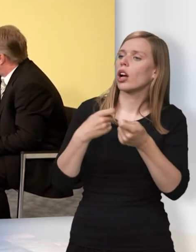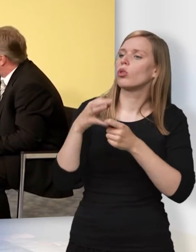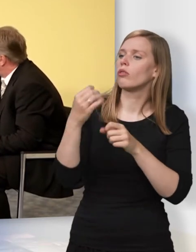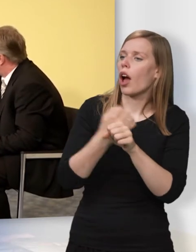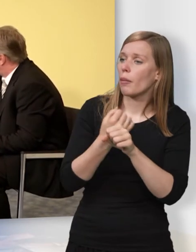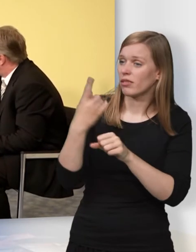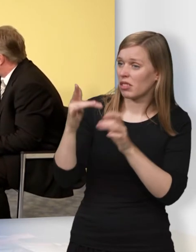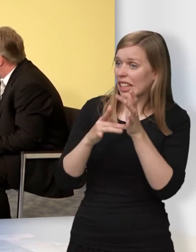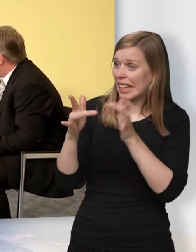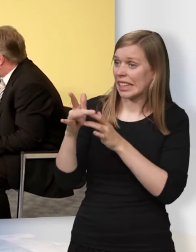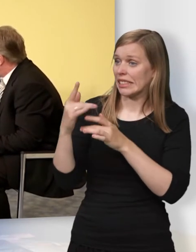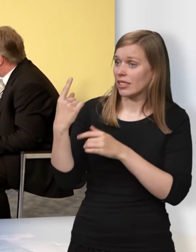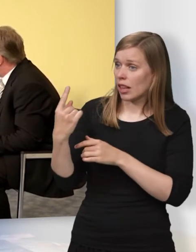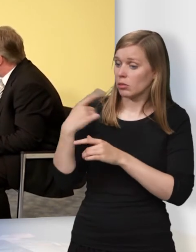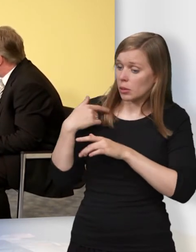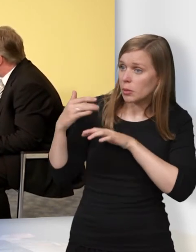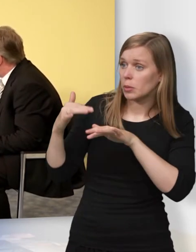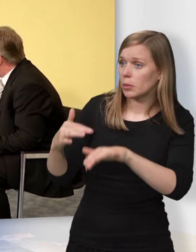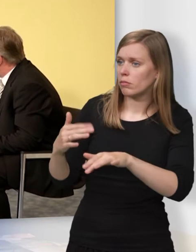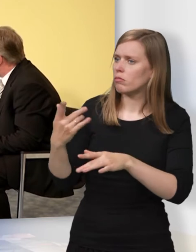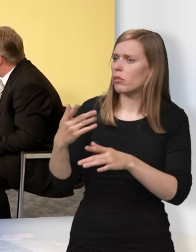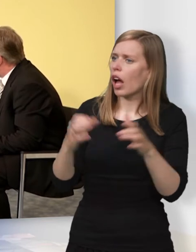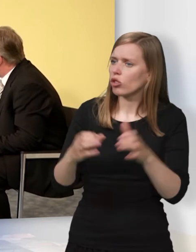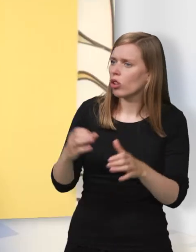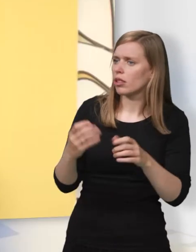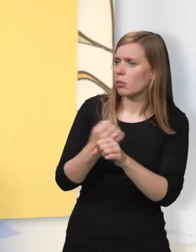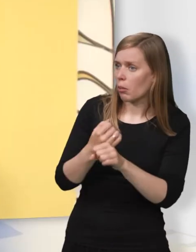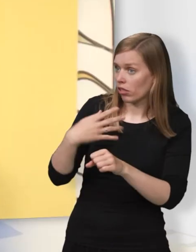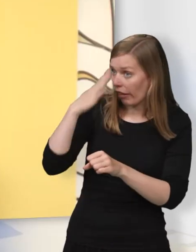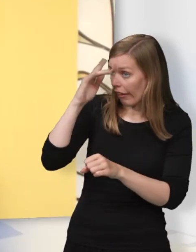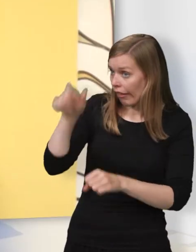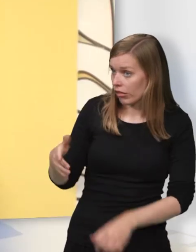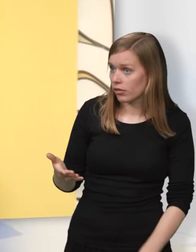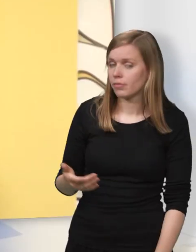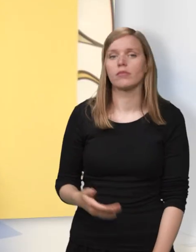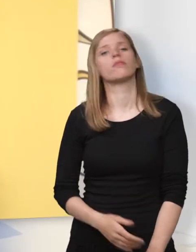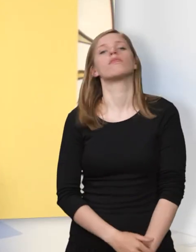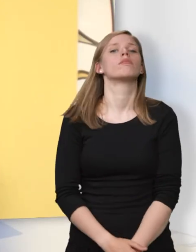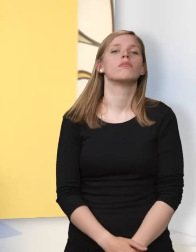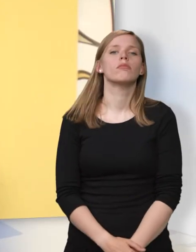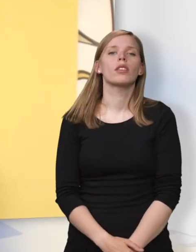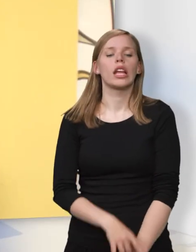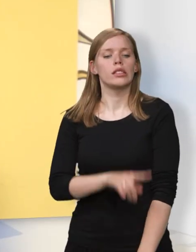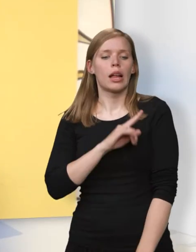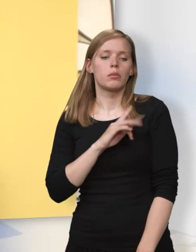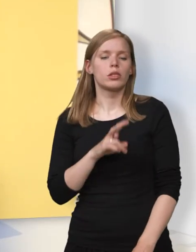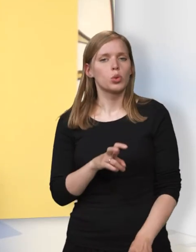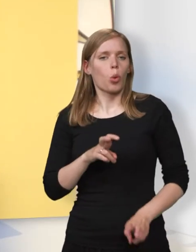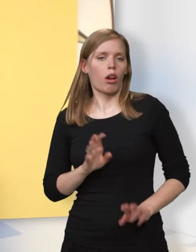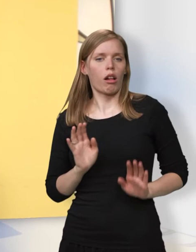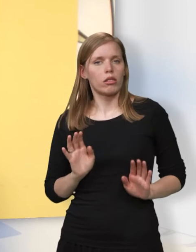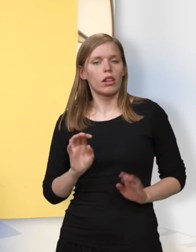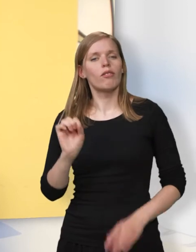konkret einen Platz? Wissen es Ihre Untergebenen, Ihre Mitarbeiter? Ich bin sparsam damit, denn ich will